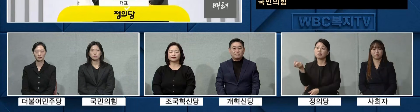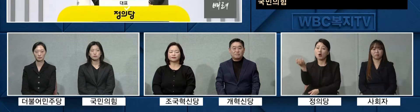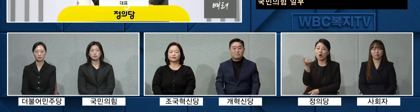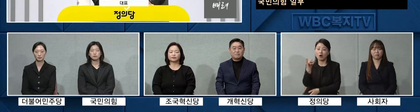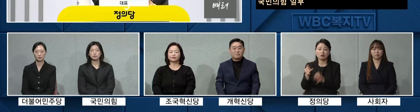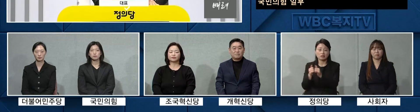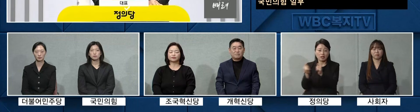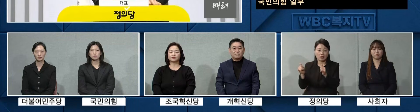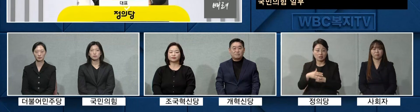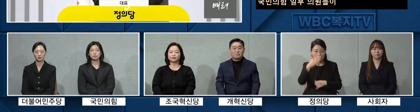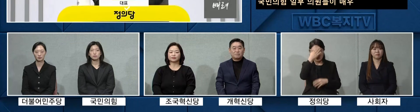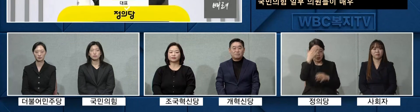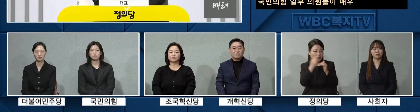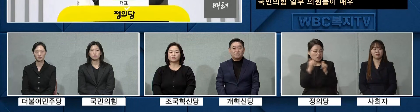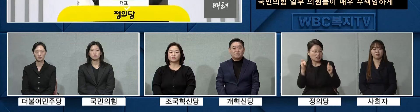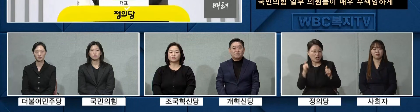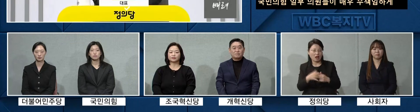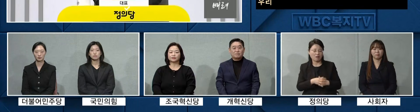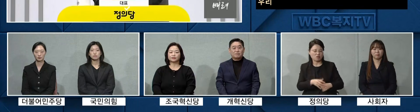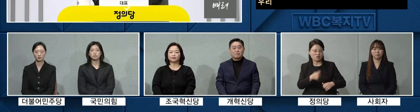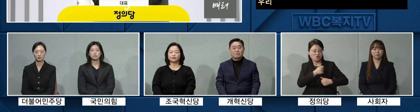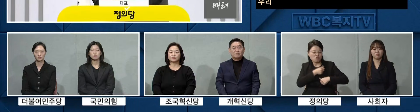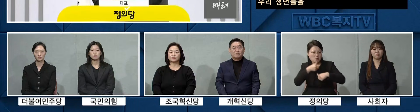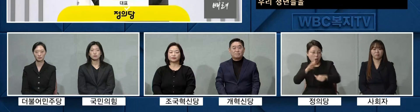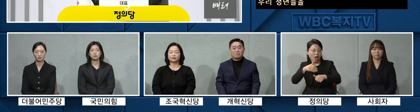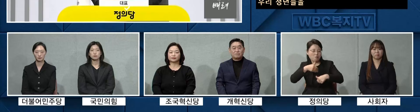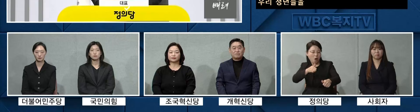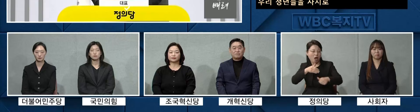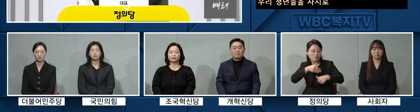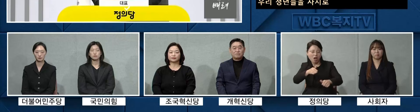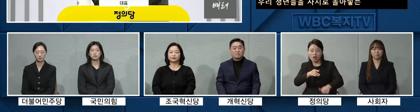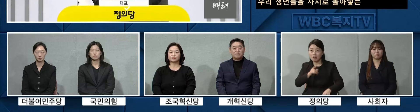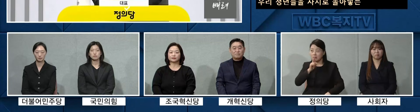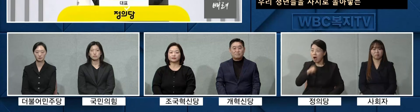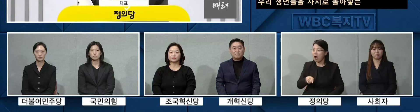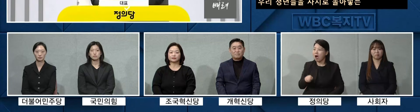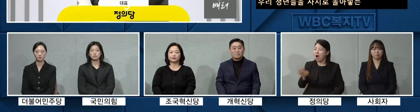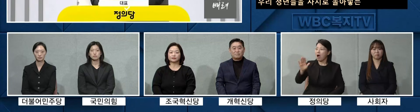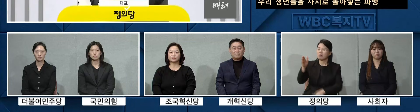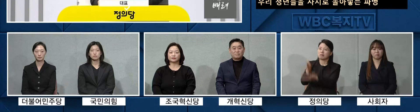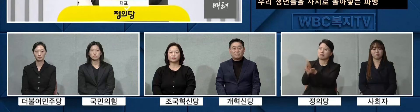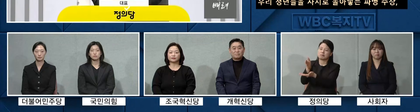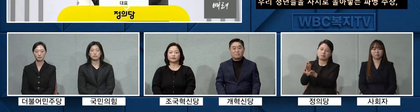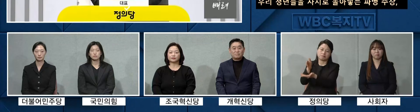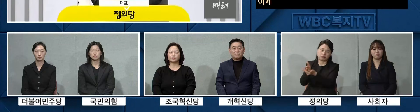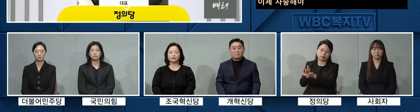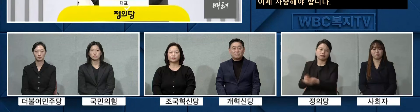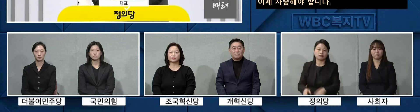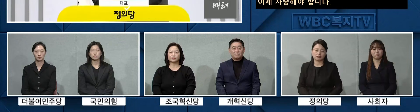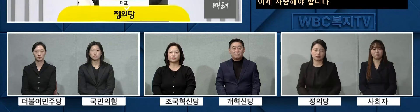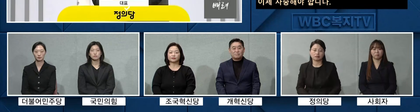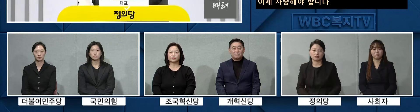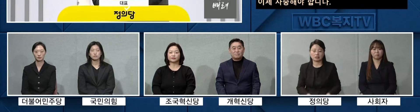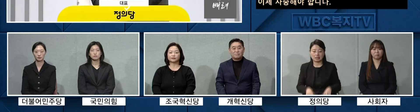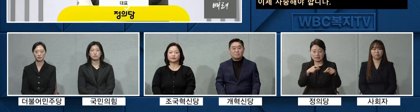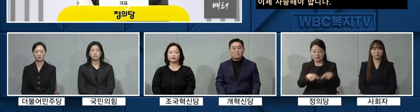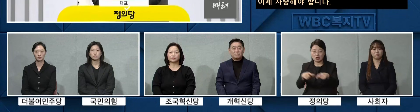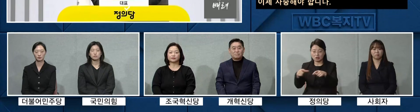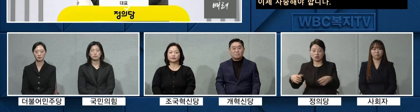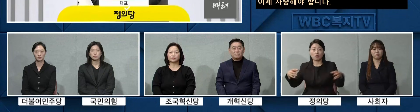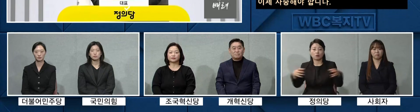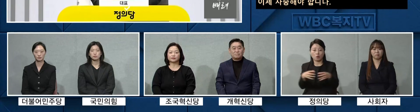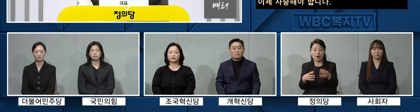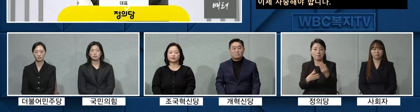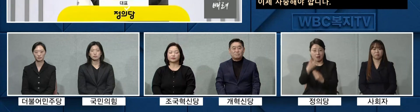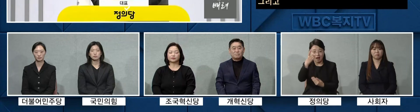우리 청년들을 사지로 몰아넣는 파병 주장 이제 자중해야 합니다. 그리고 행정통합이